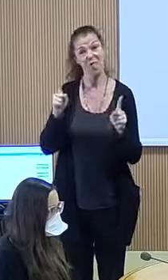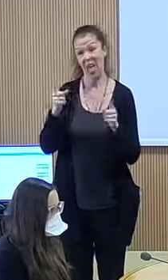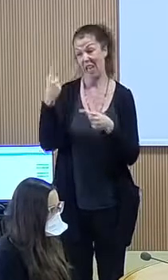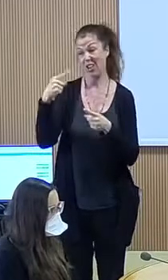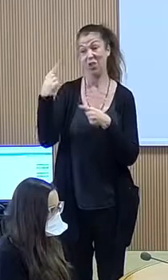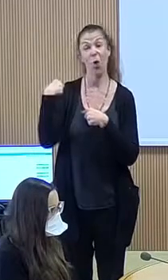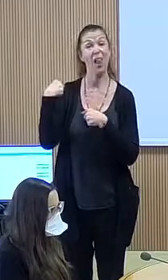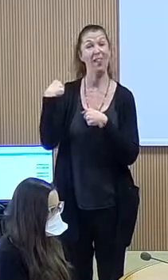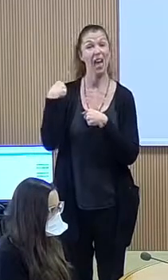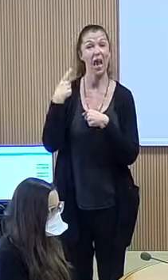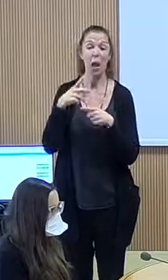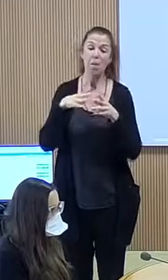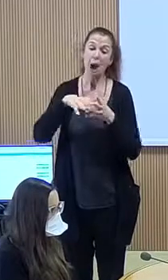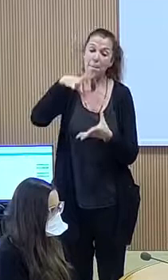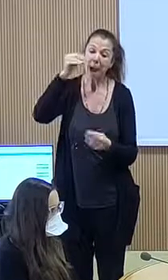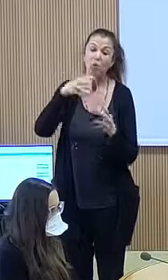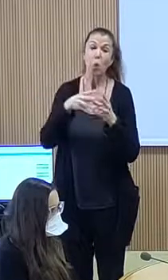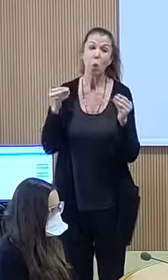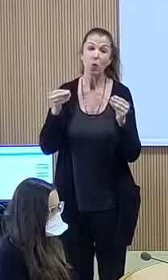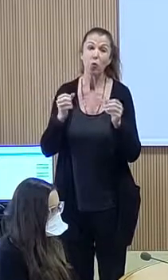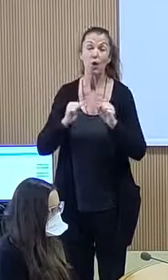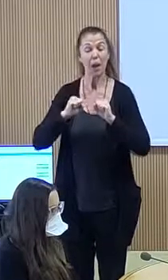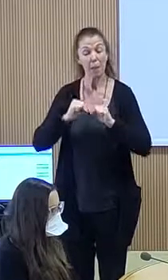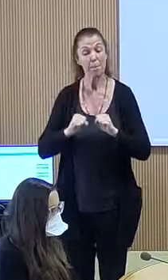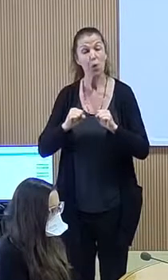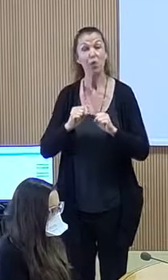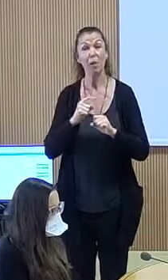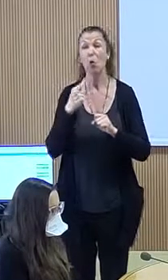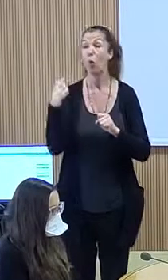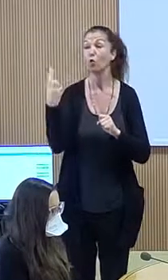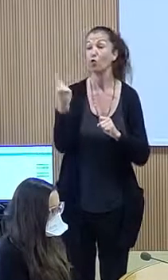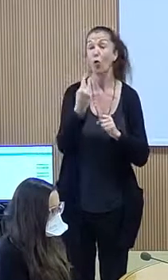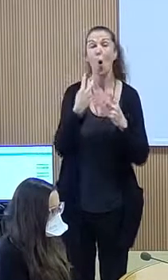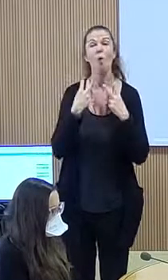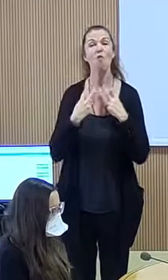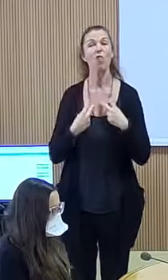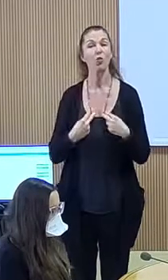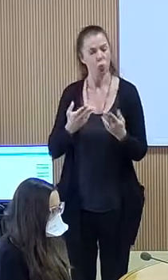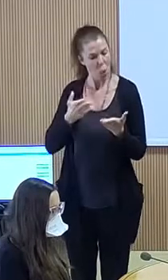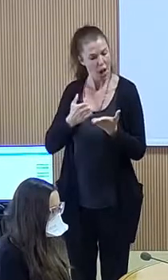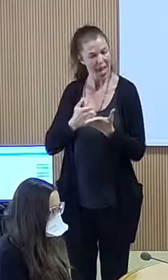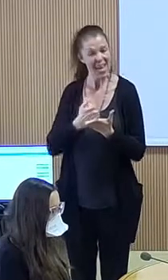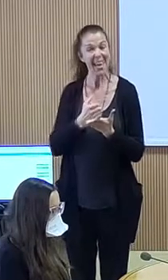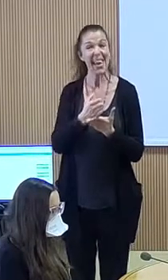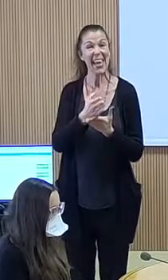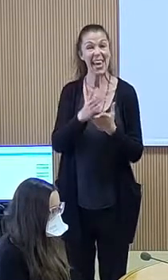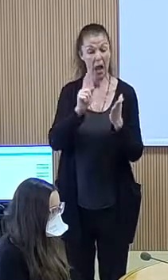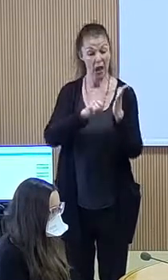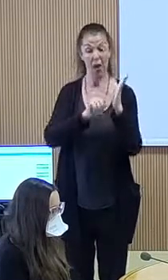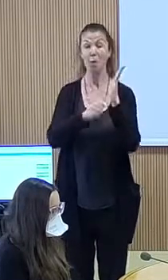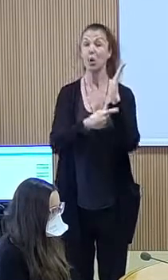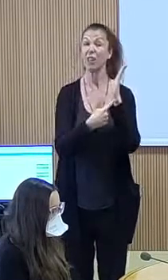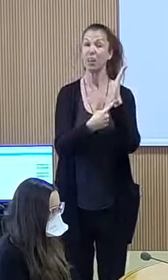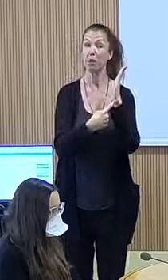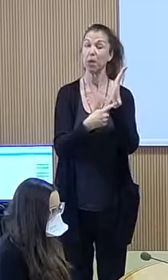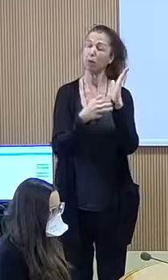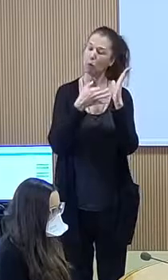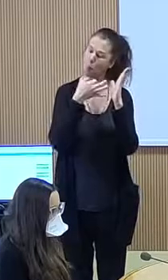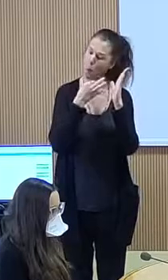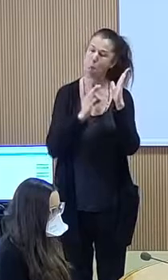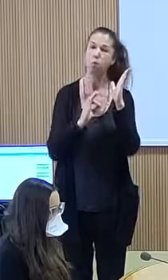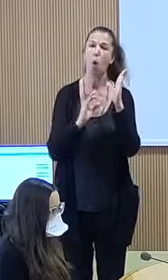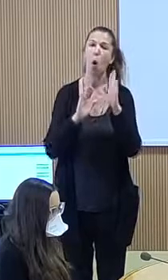pasquetta che ci permetterà se vissuta in linea con quelli che sono i provvedimenti oggi in vigore ci permetterà gradualmente di